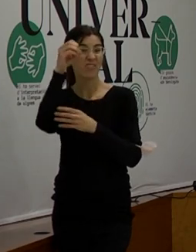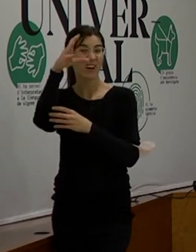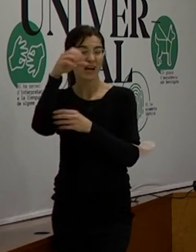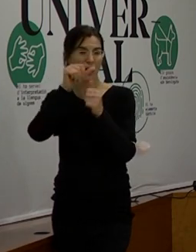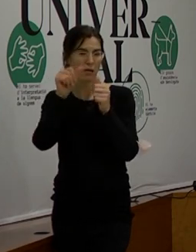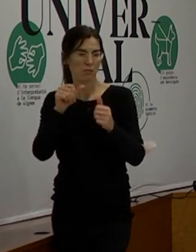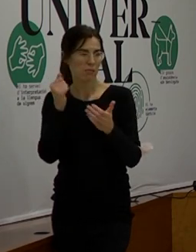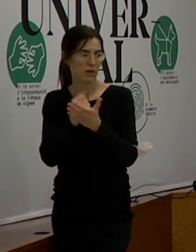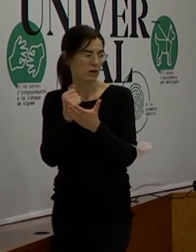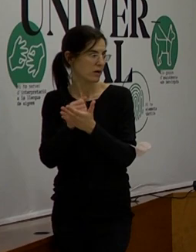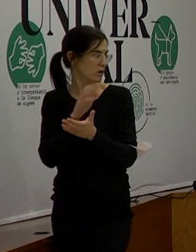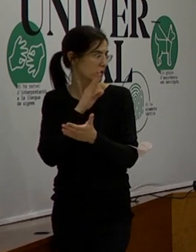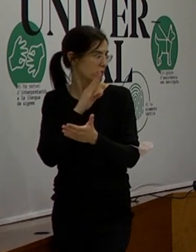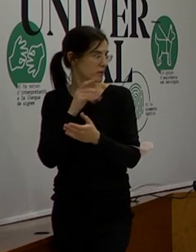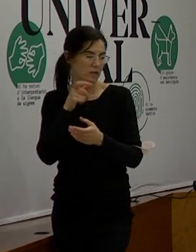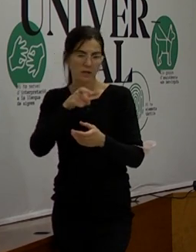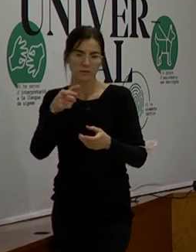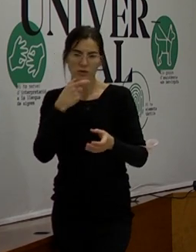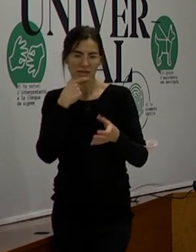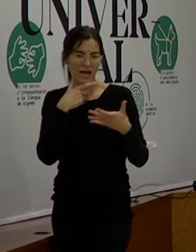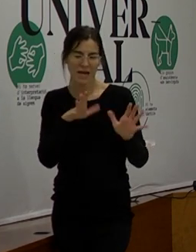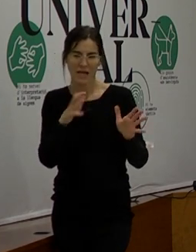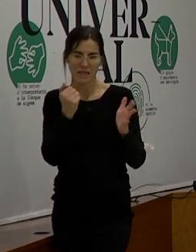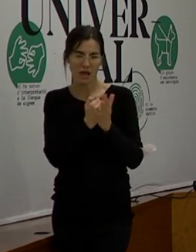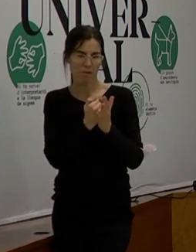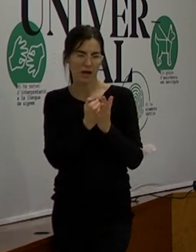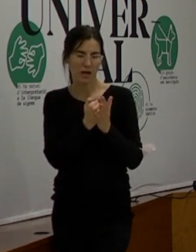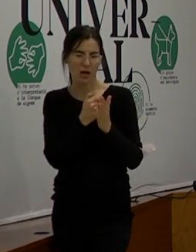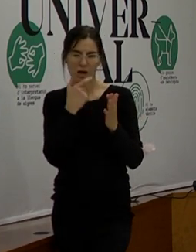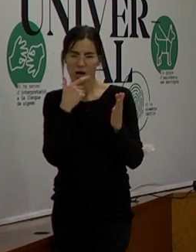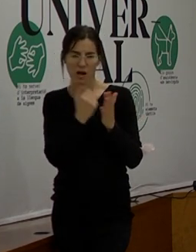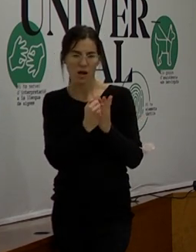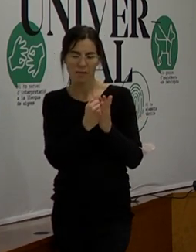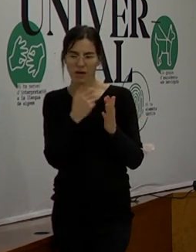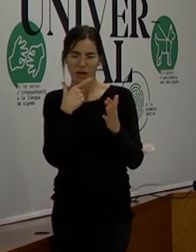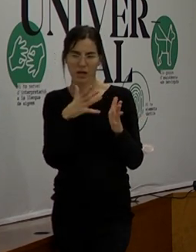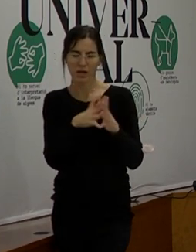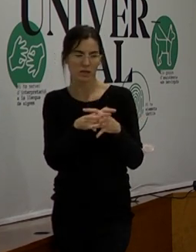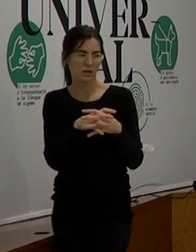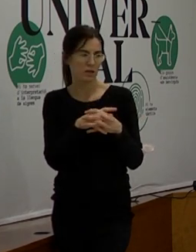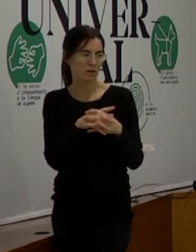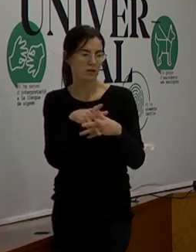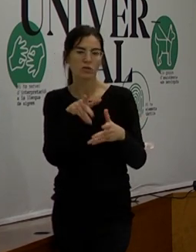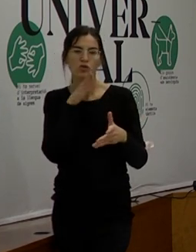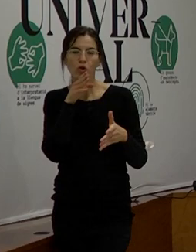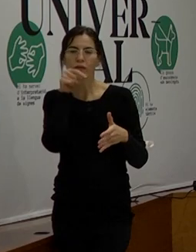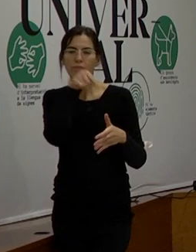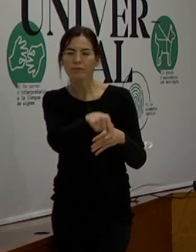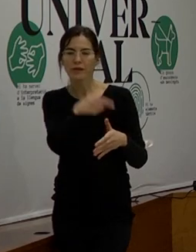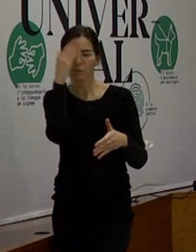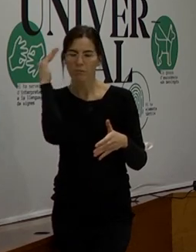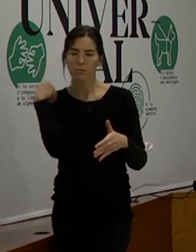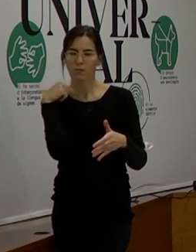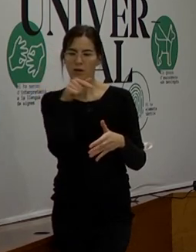I què vas? I la gent li encanta la marca. La marca li encanta. Això ha d'estar aquí, a què no